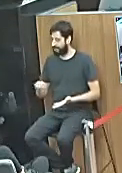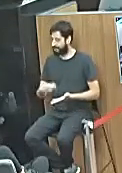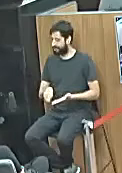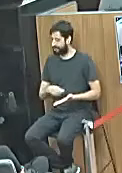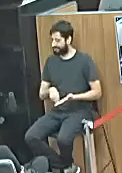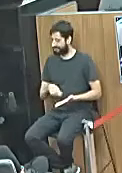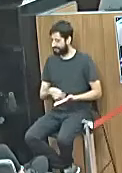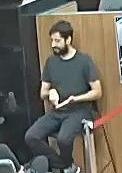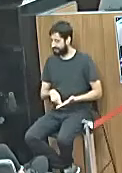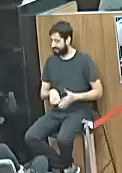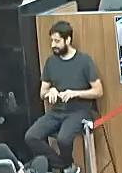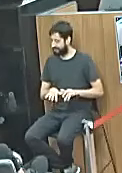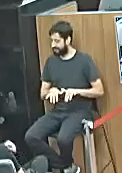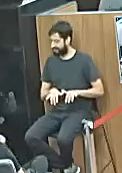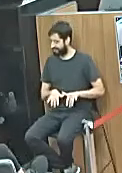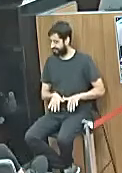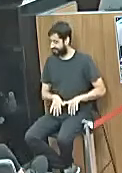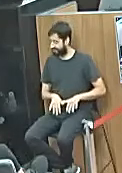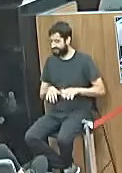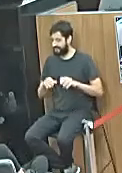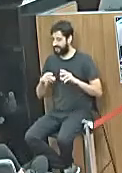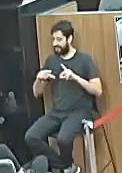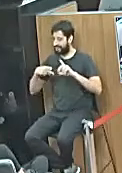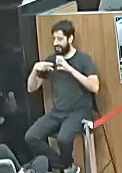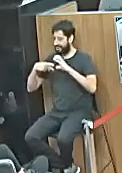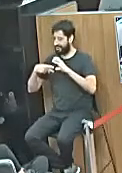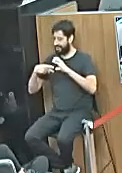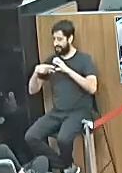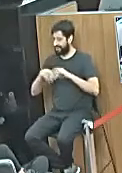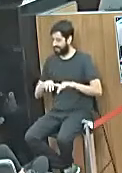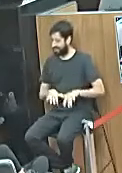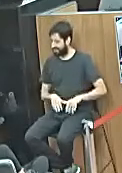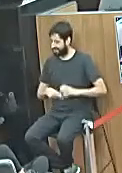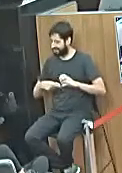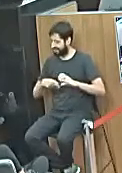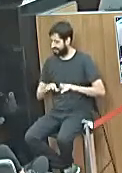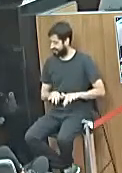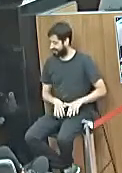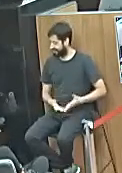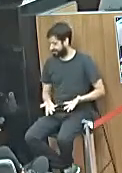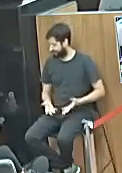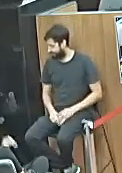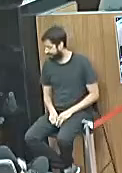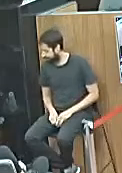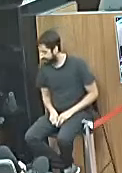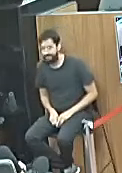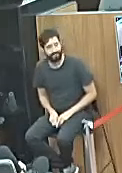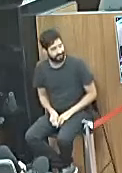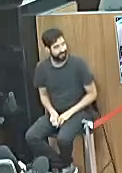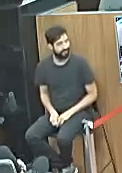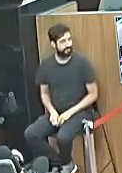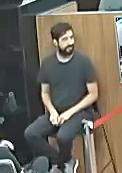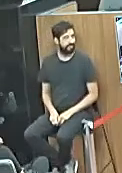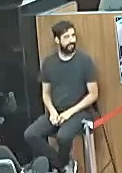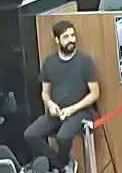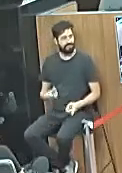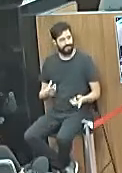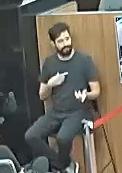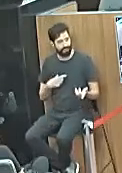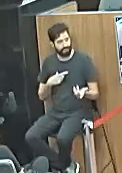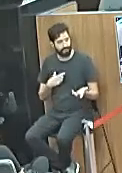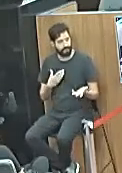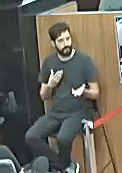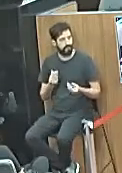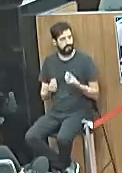pedido justo saque e rangel também de vila velha alguma mas há alguma previsão da